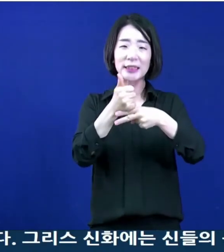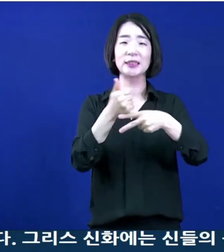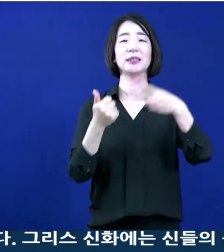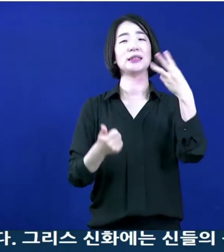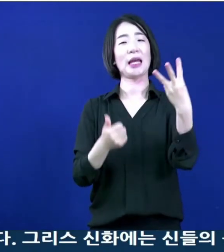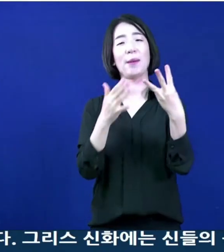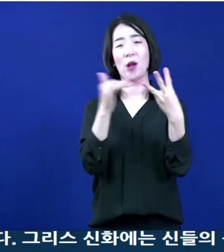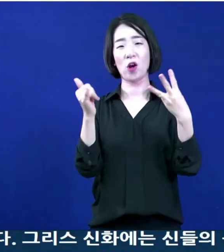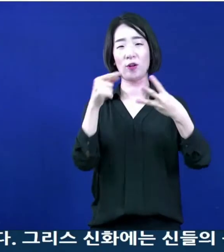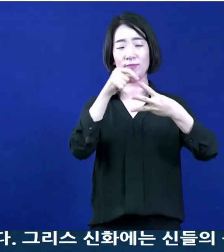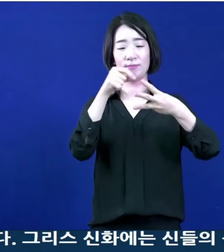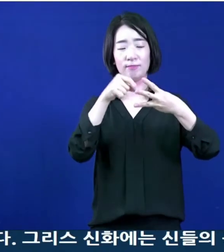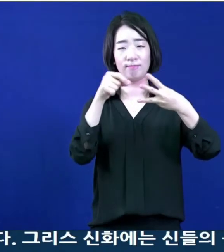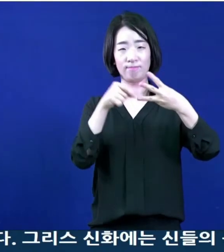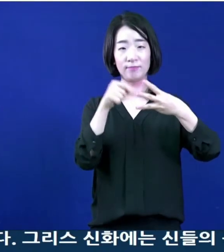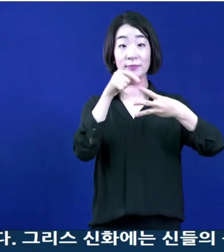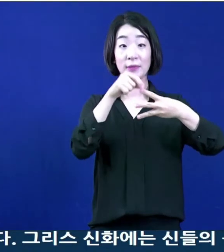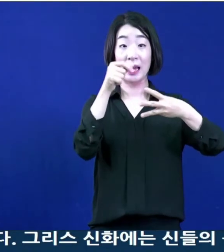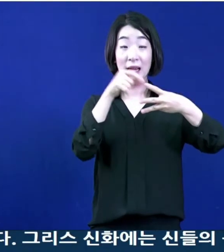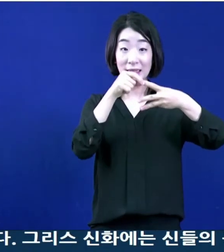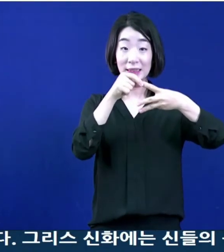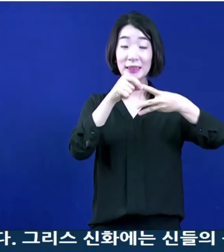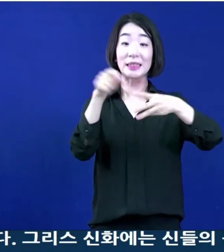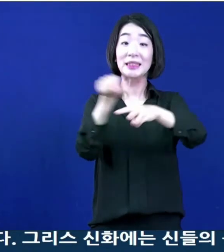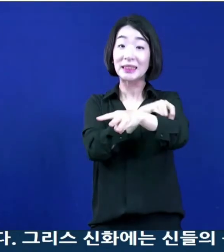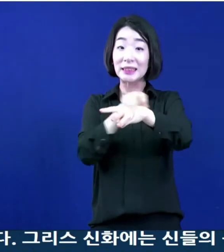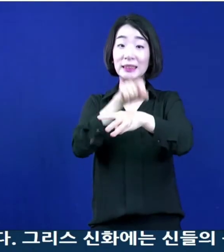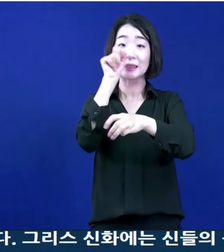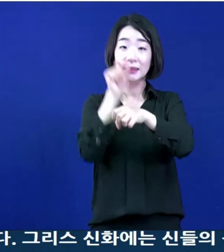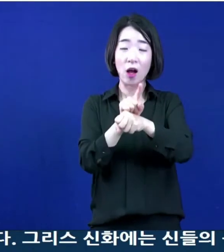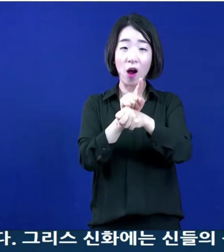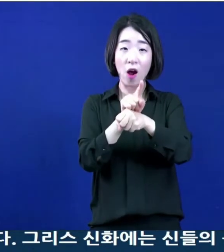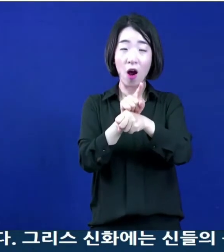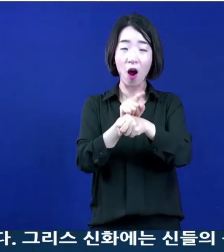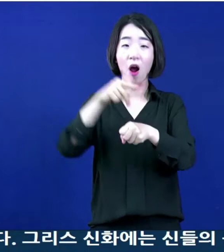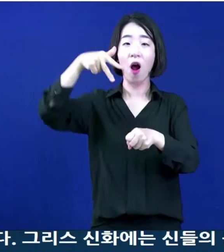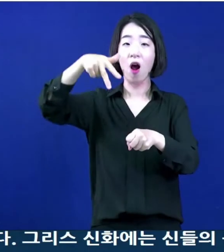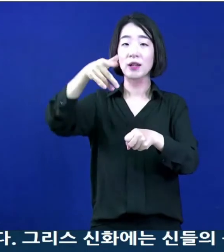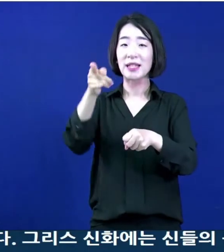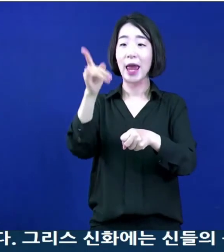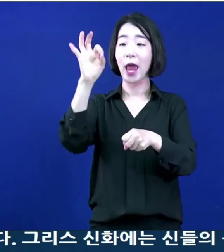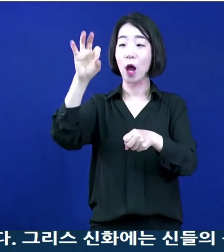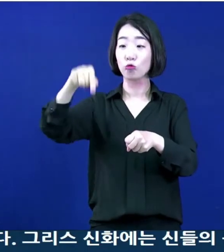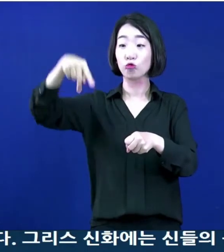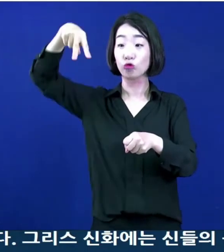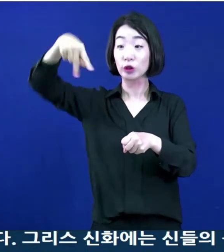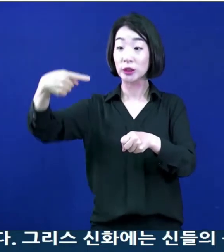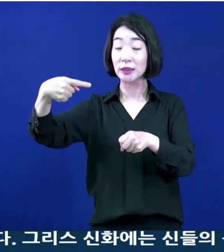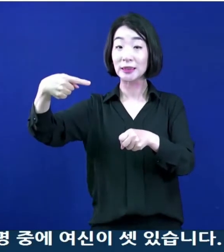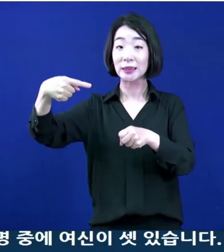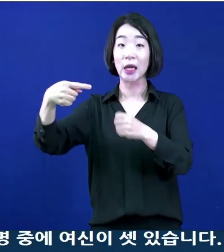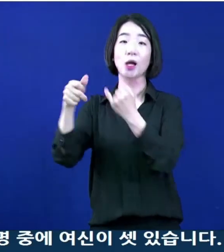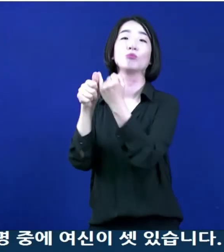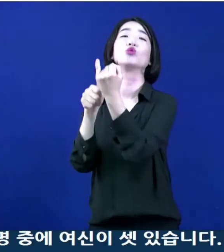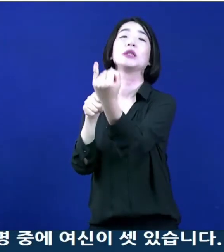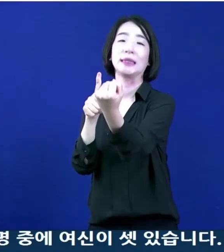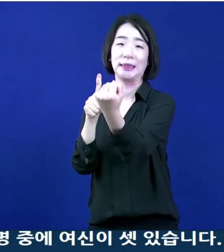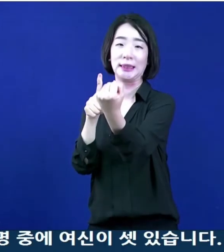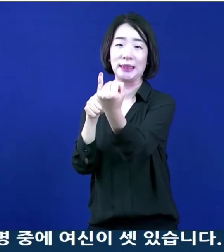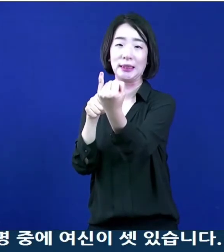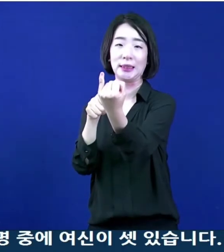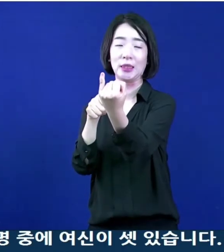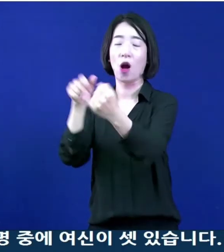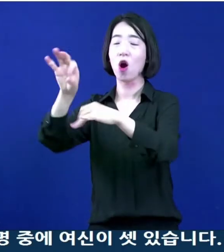여신의 특징은, 헤라는 신 중의 신인 제우스의 부인입니다. 그러니까 뭐 여왕신이라고 얘기해도